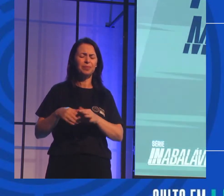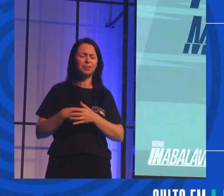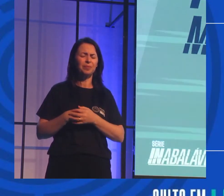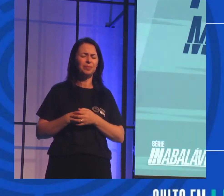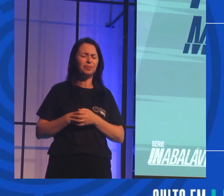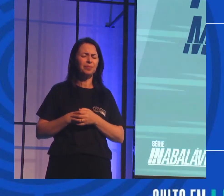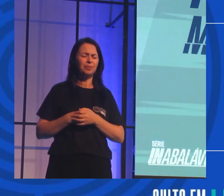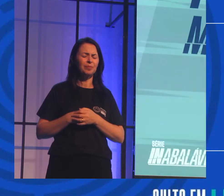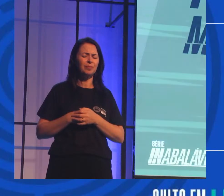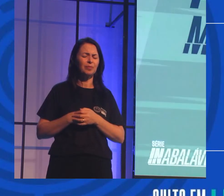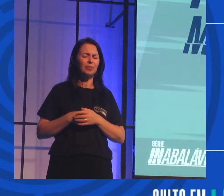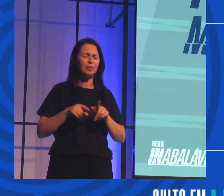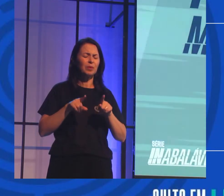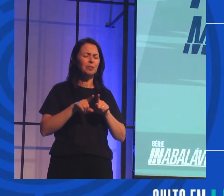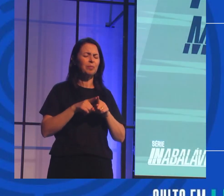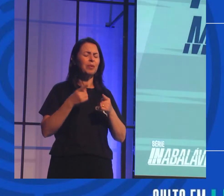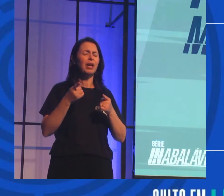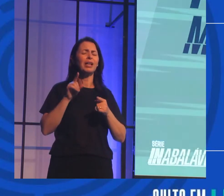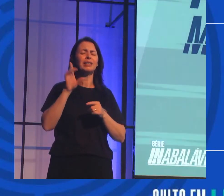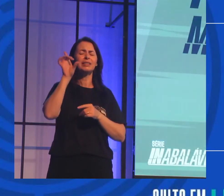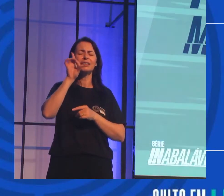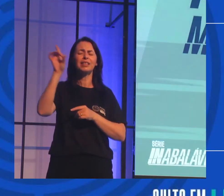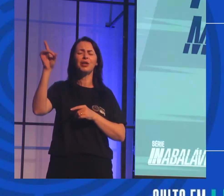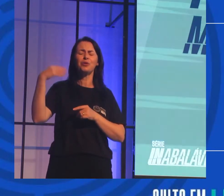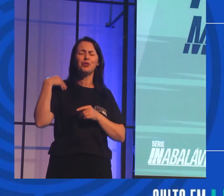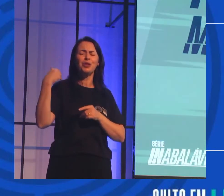Tu me trouxesses aqui nessa manhã